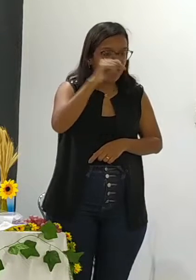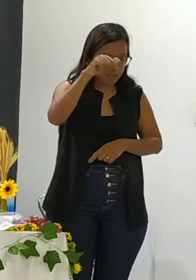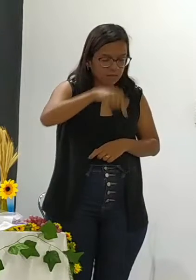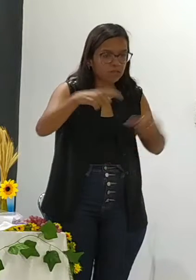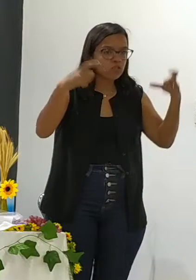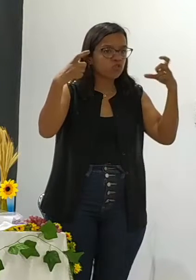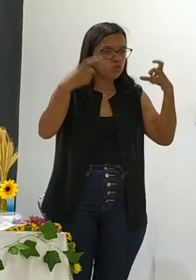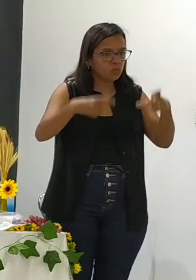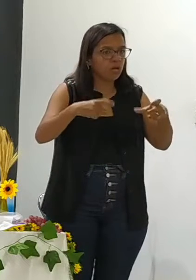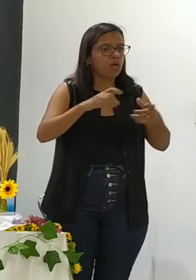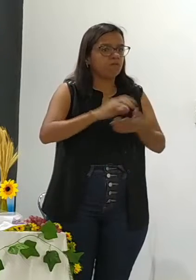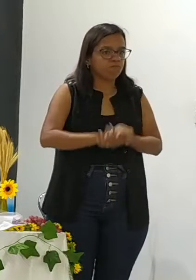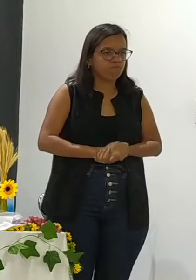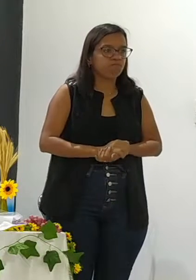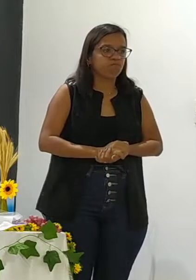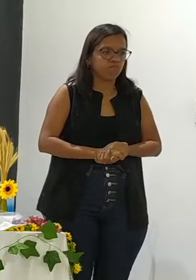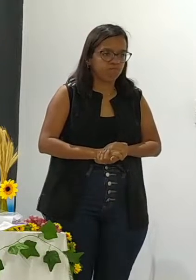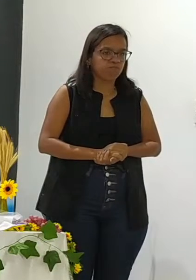lugar.